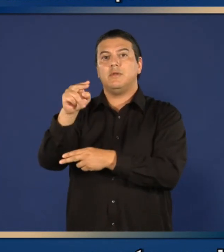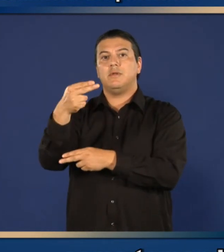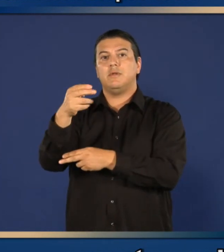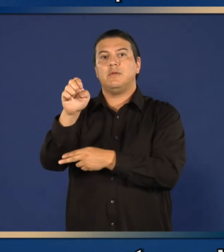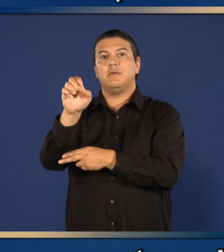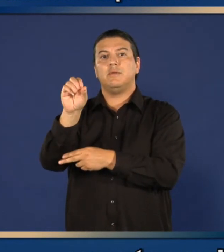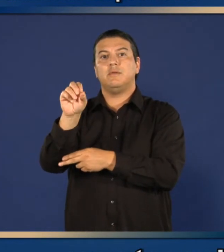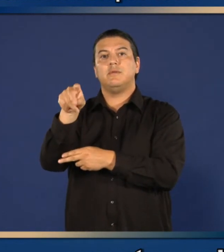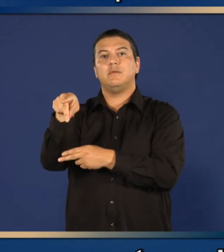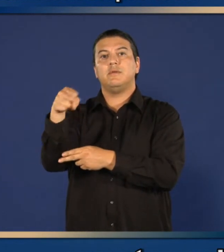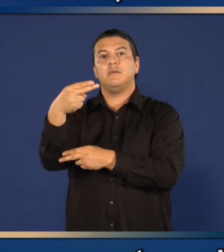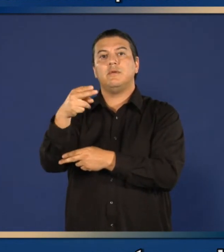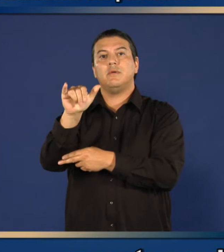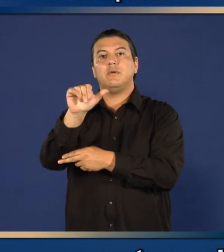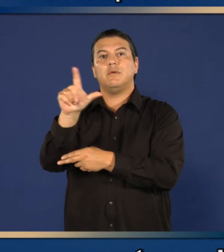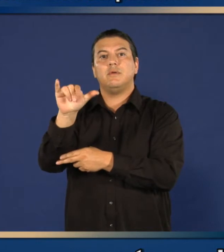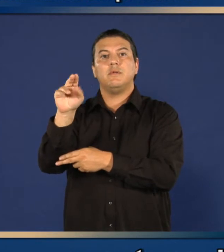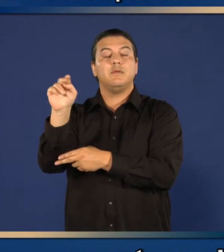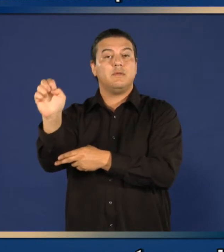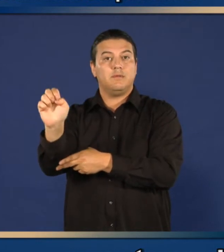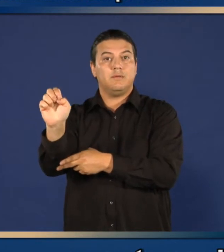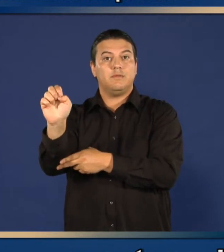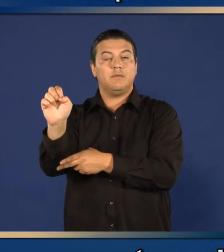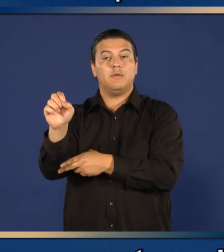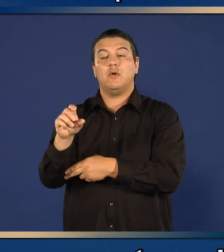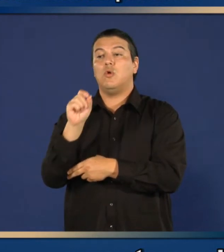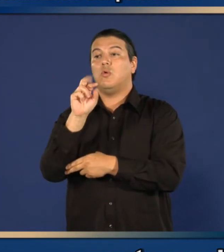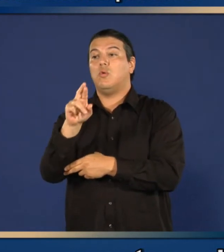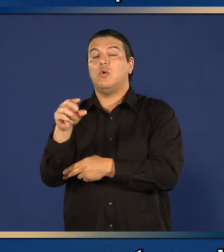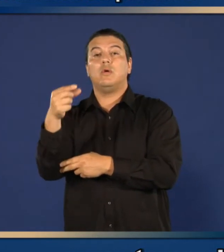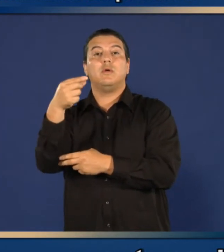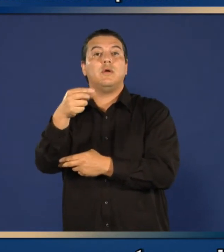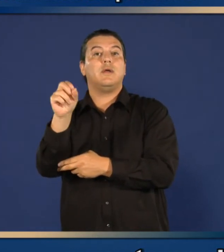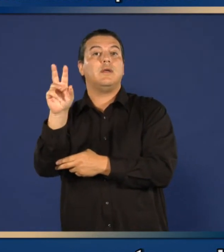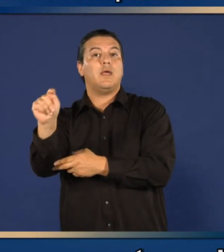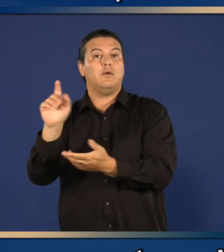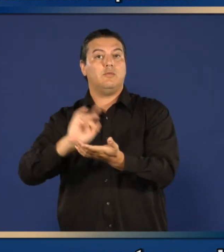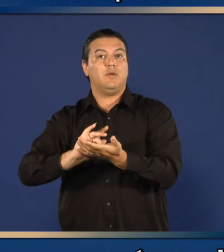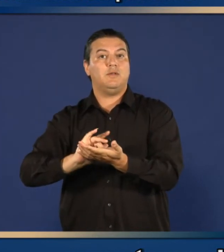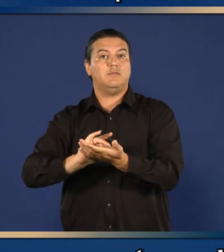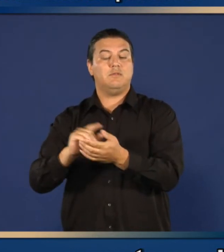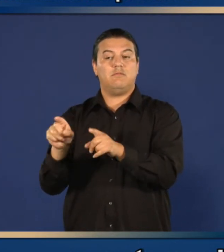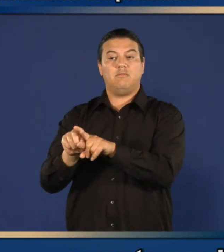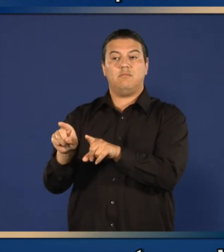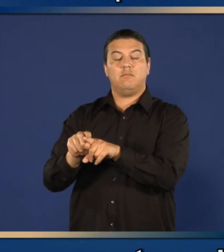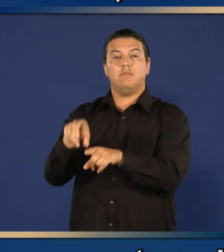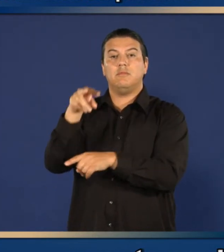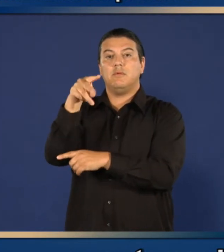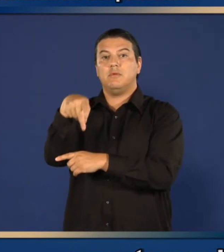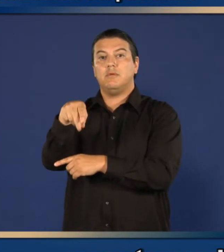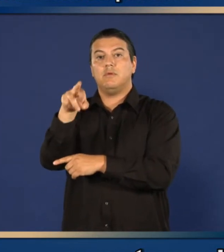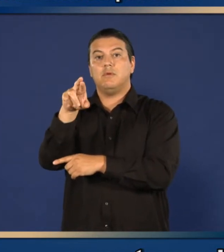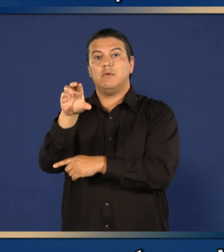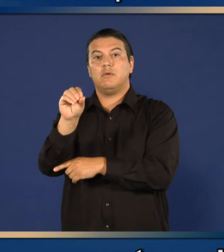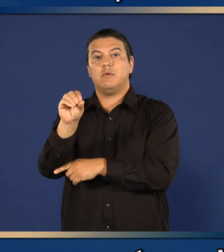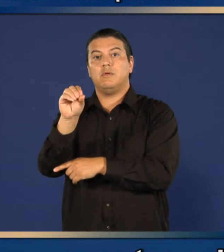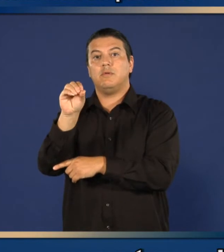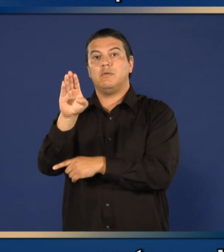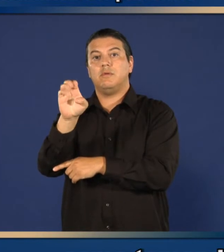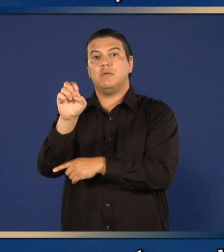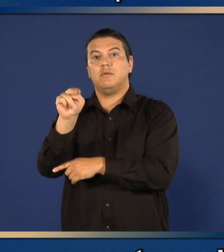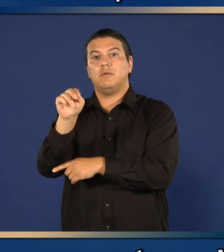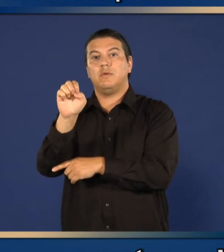como la teofilina la medicina gota como probé decir ven y